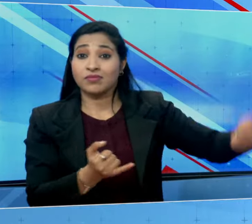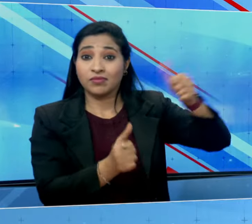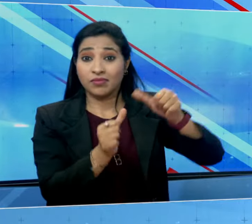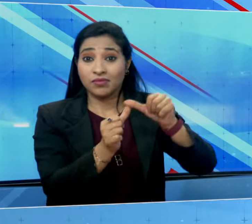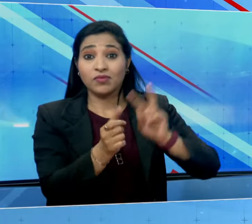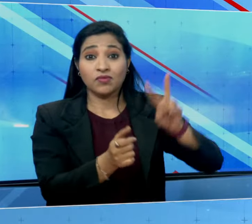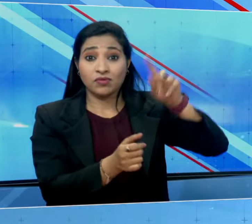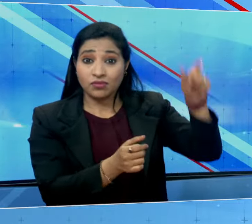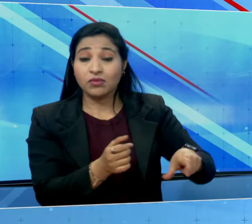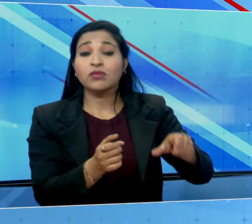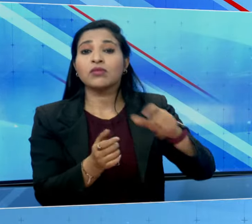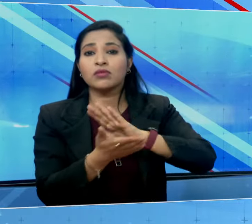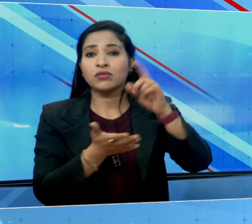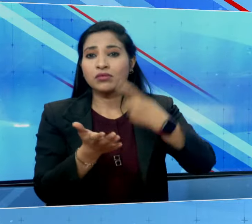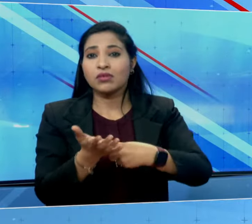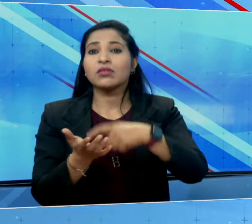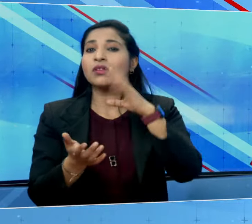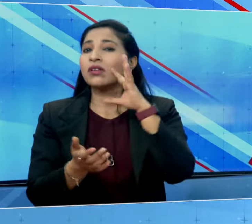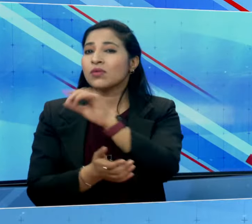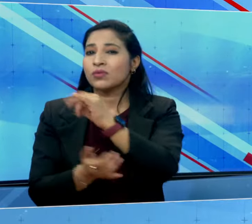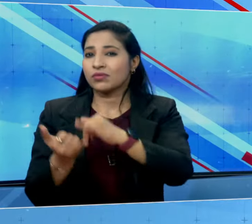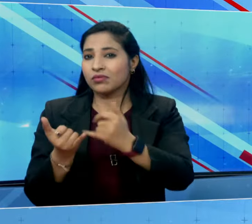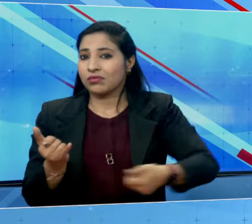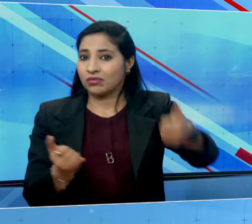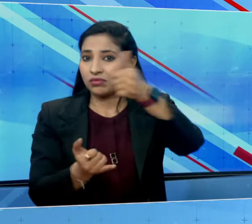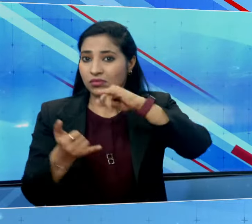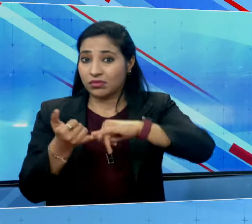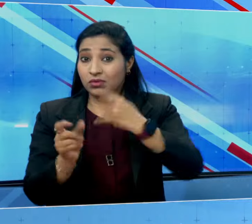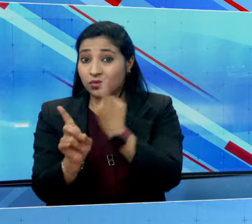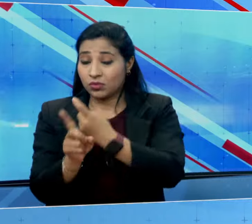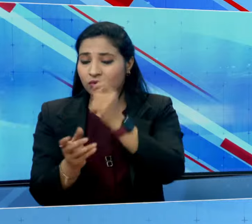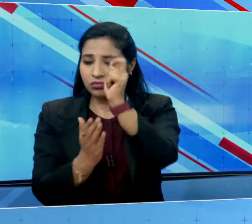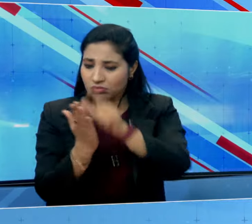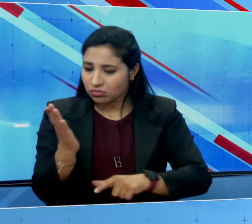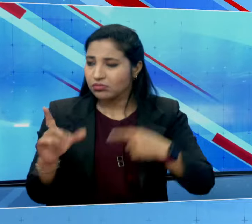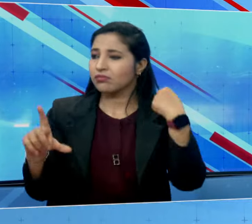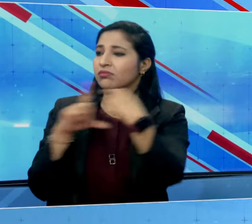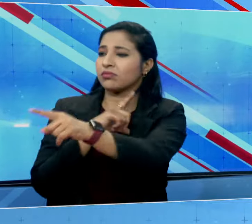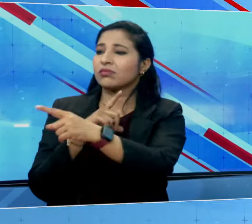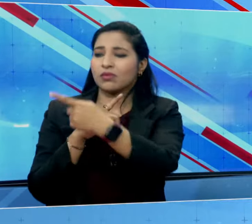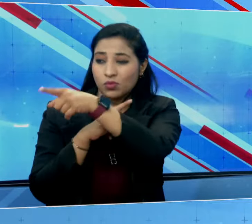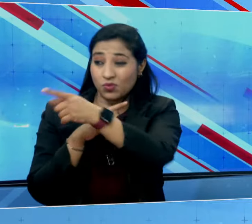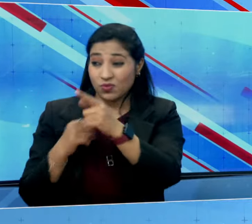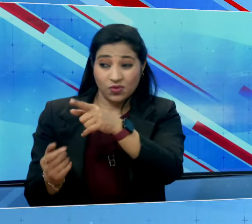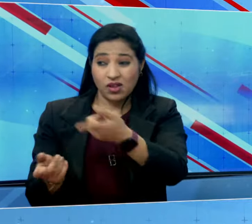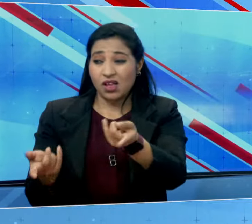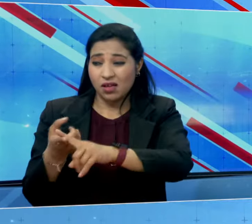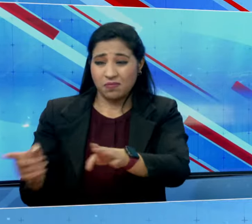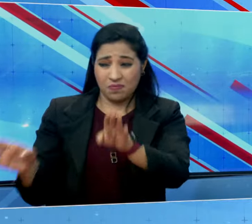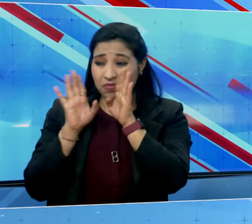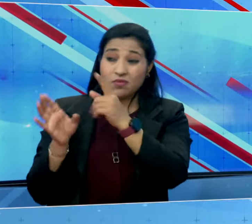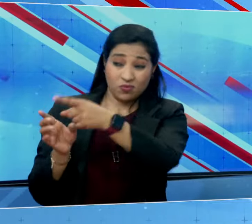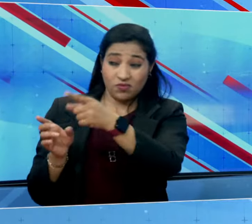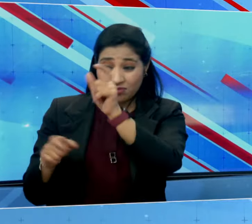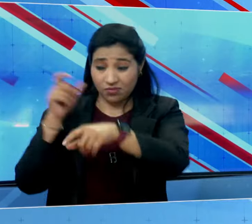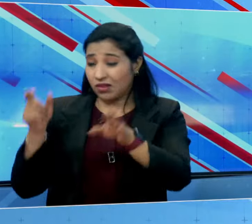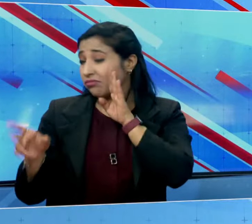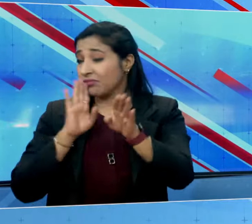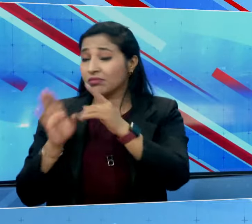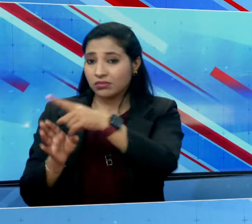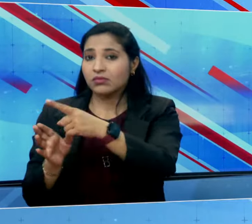ने हरियाणा के मुख्य सचिव संजीव कौशल को पत्र लिखकर पीजीआई रोहतक में भरती किसान